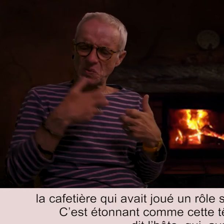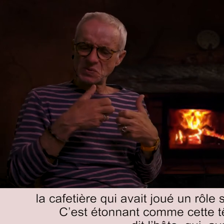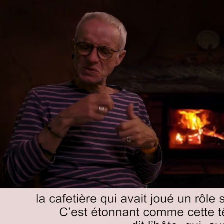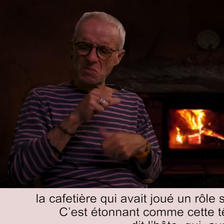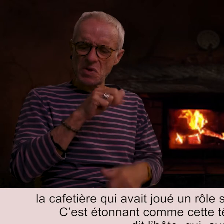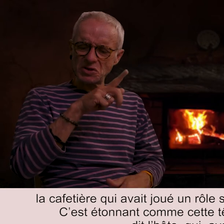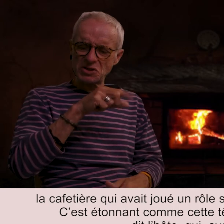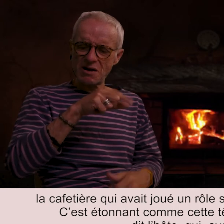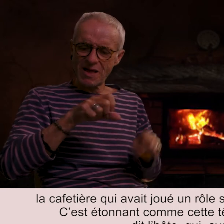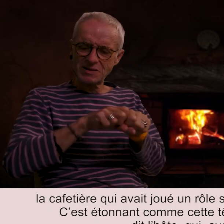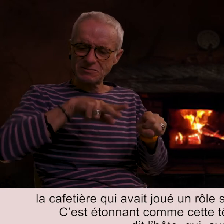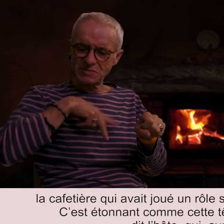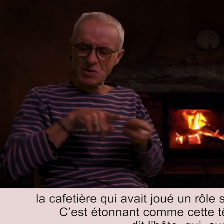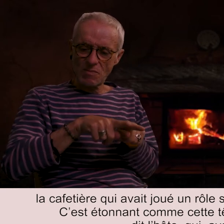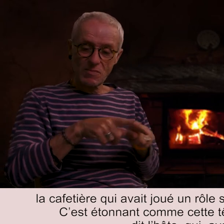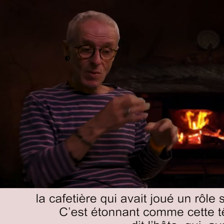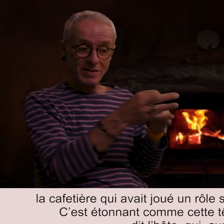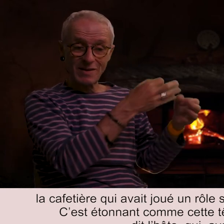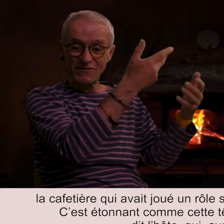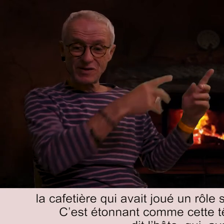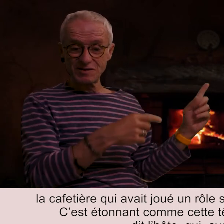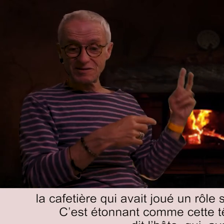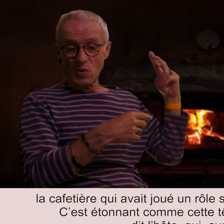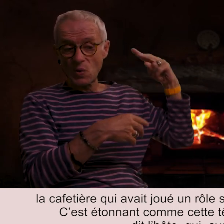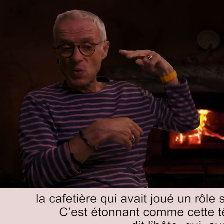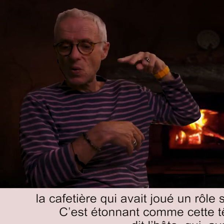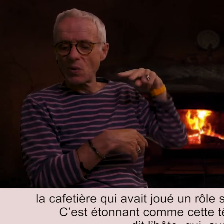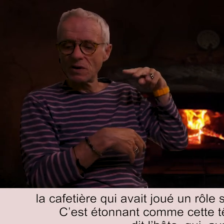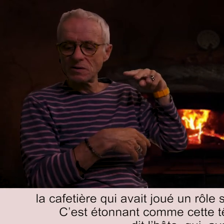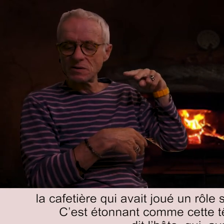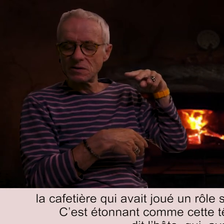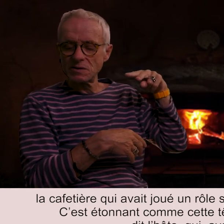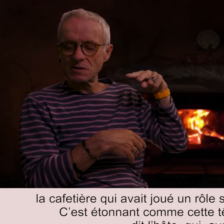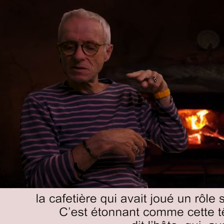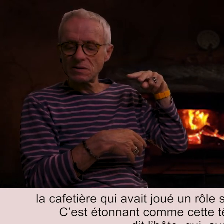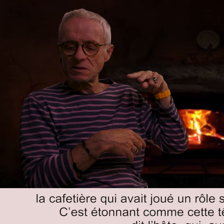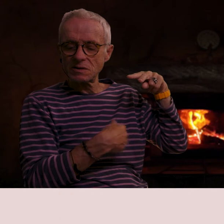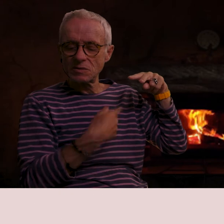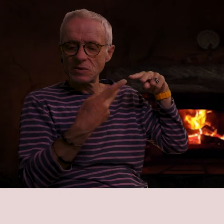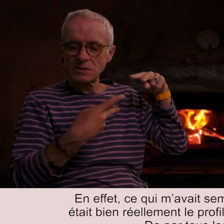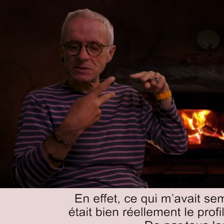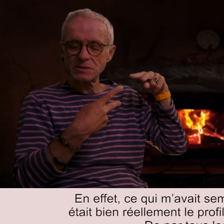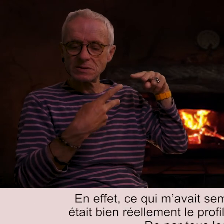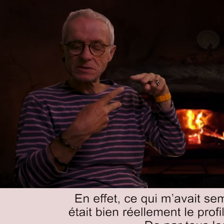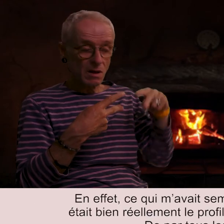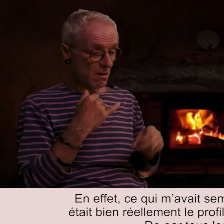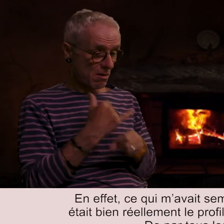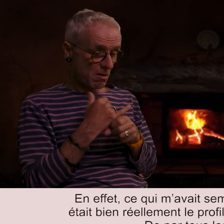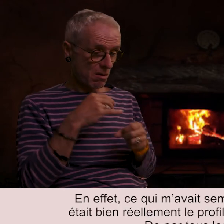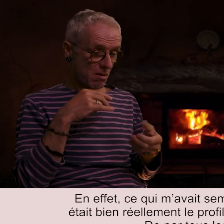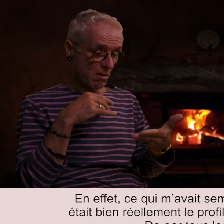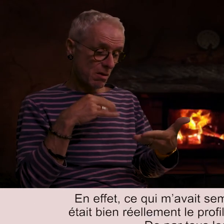l'hôte qui ayant terminé sa partie me regardait travailler par-dessus mon épaule en effet